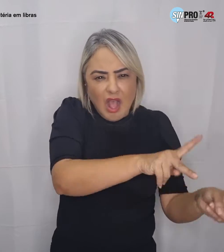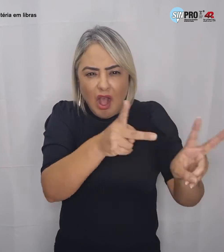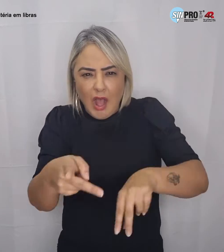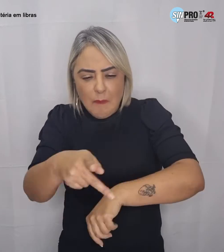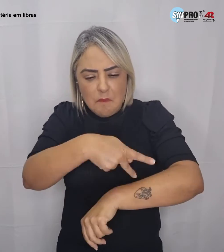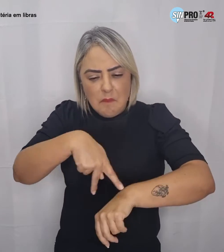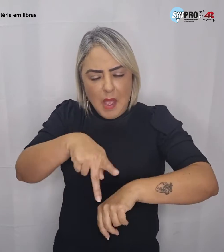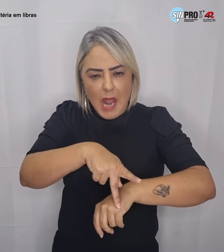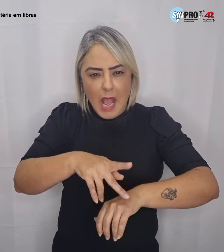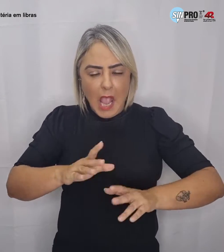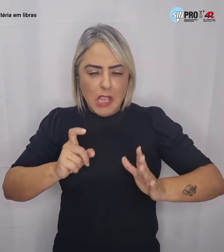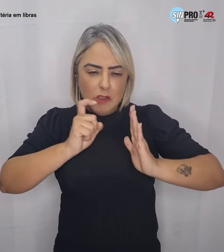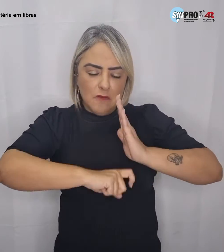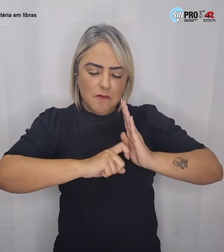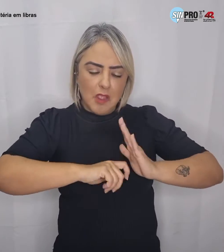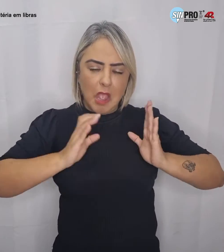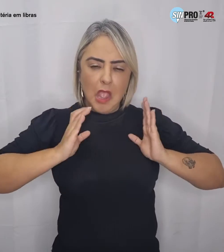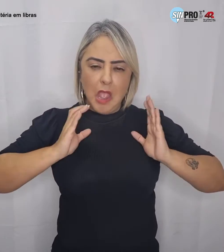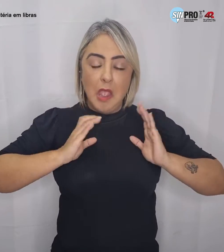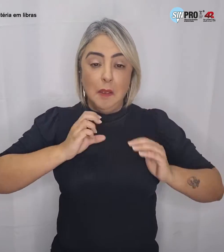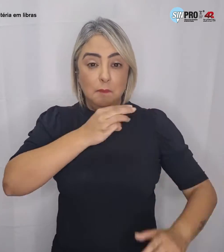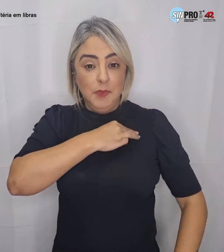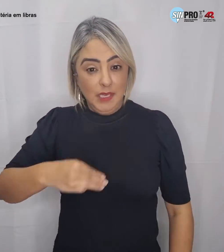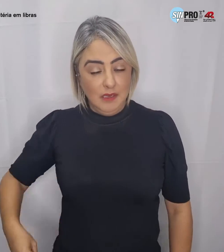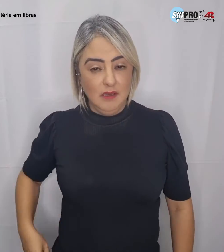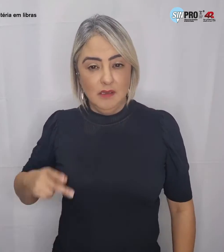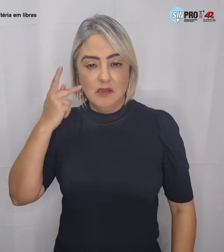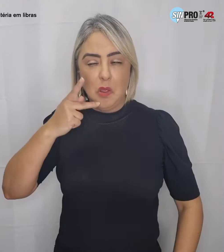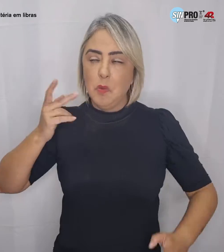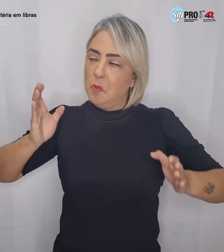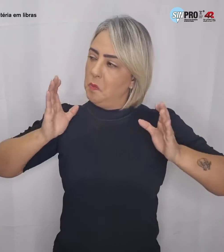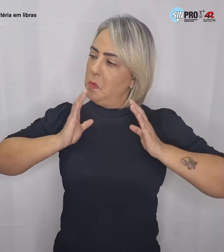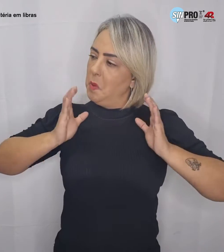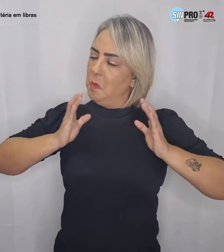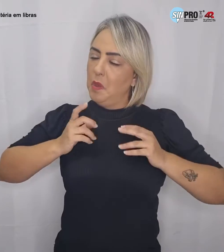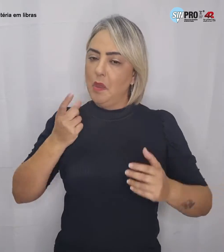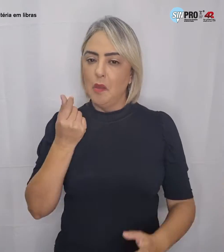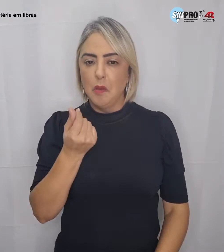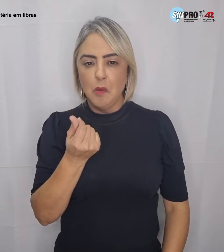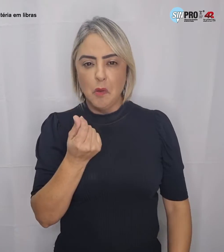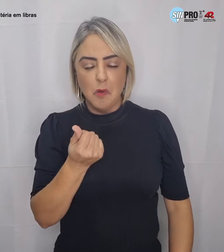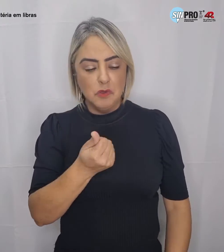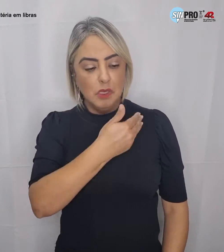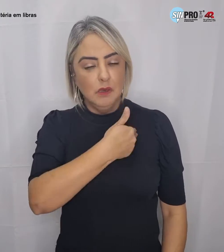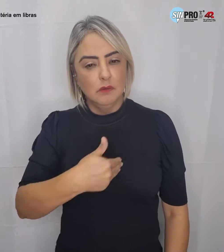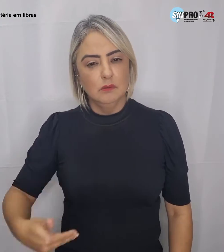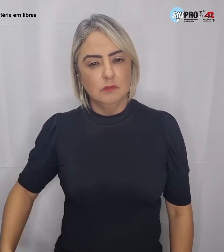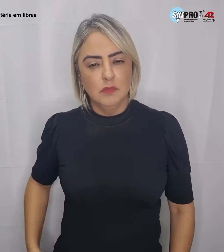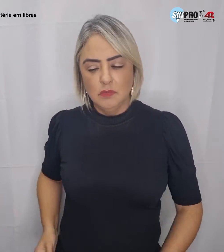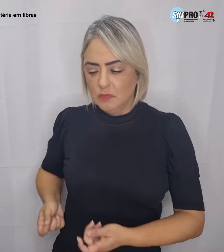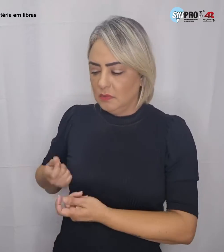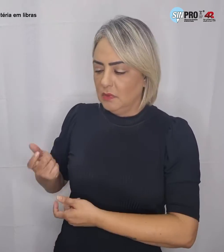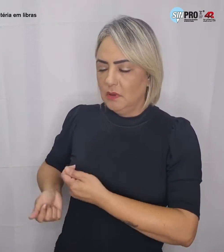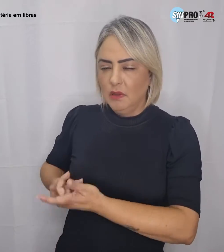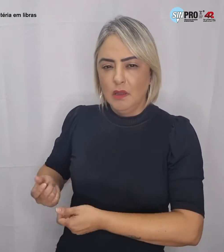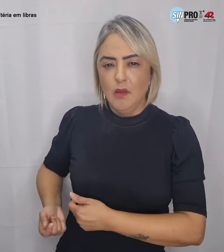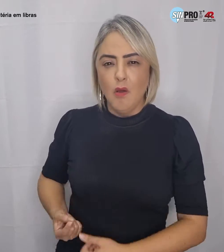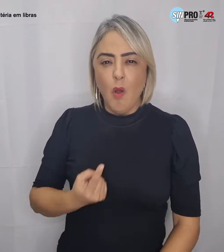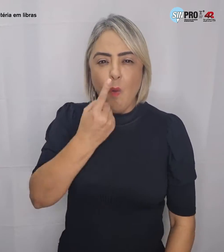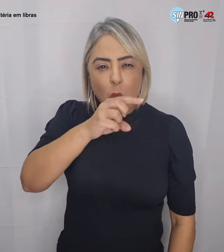fiscais, ministros e parlamentares ostentam, com dinheiro público, o gasto de R$